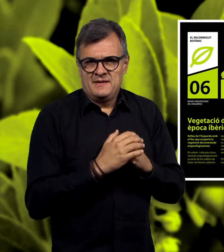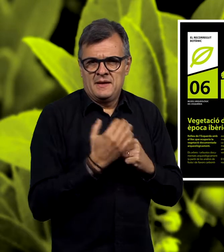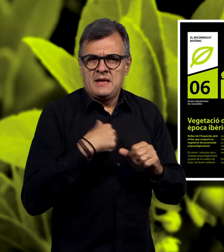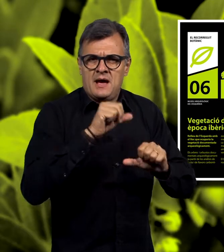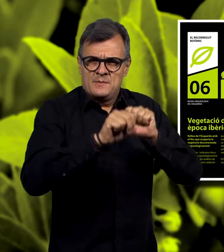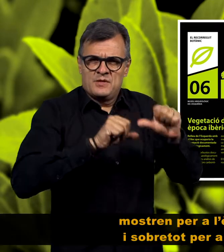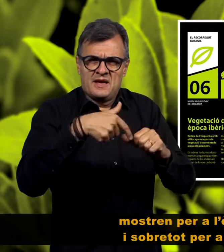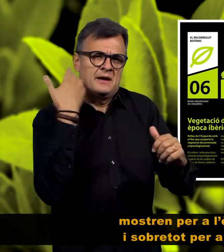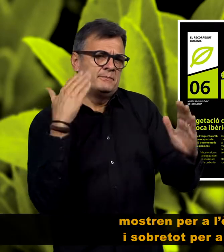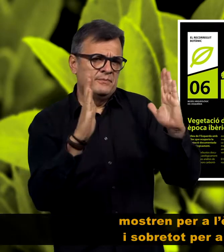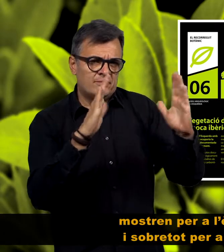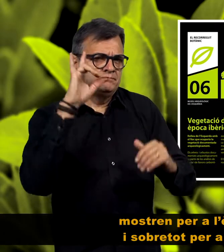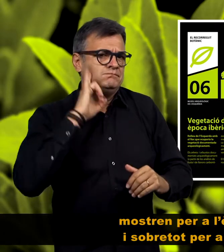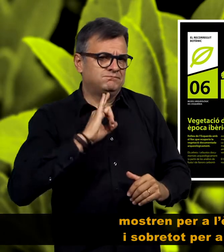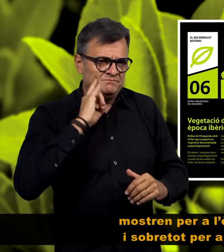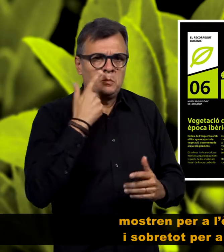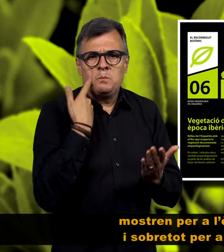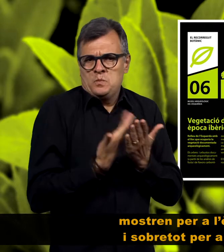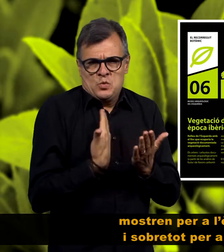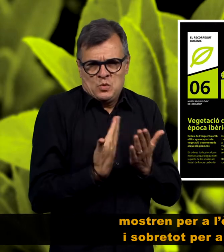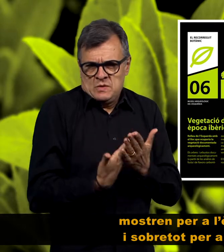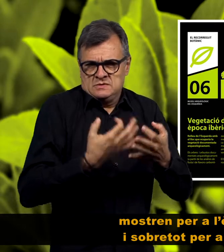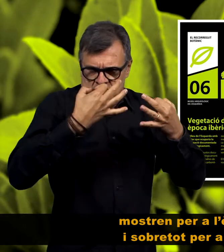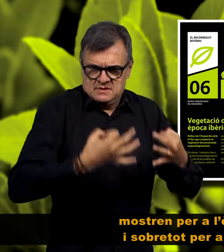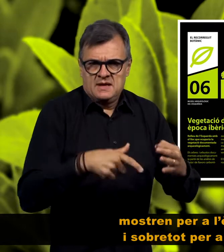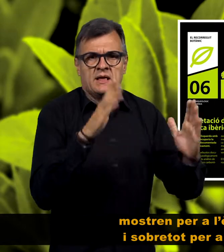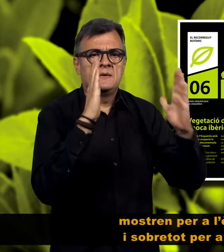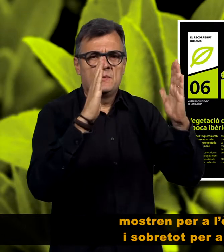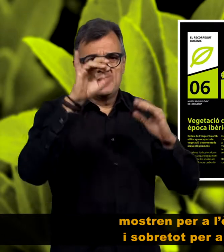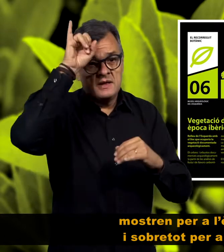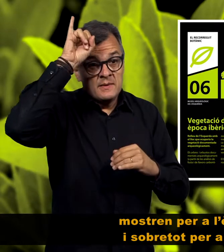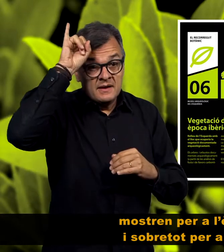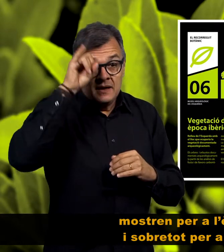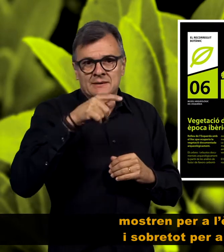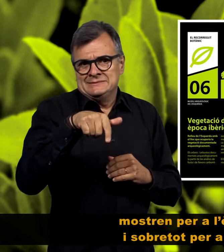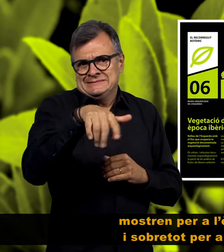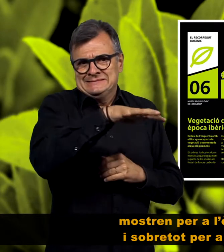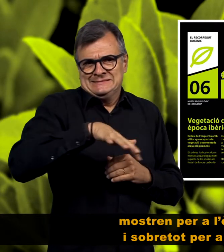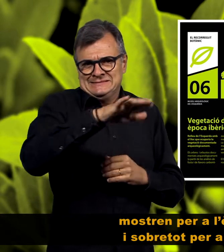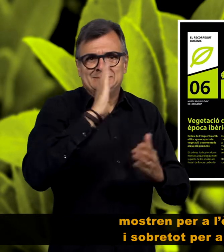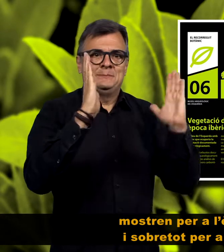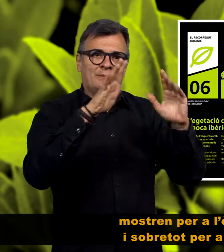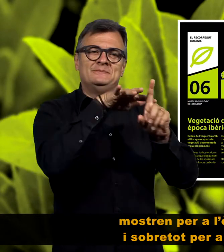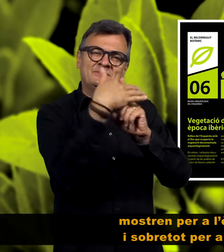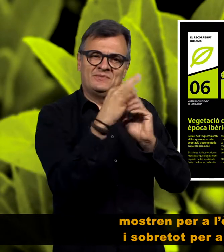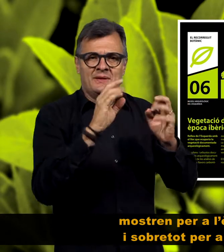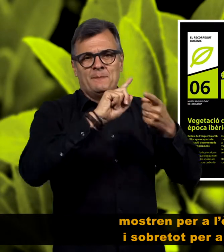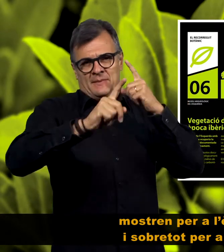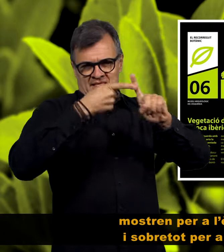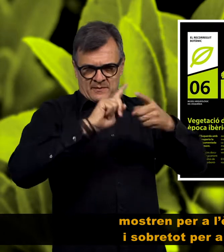jaciment, mostren per a l'època ibèrica i sobretot per a la medieval boscos de ribera amb salzes, pollancres,